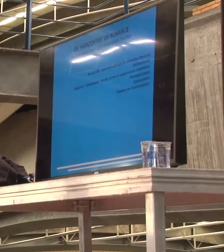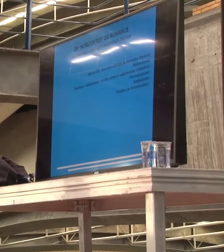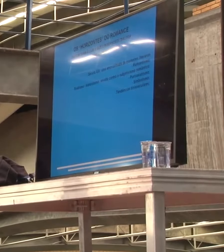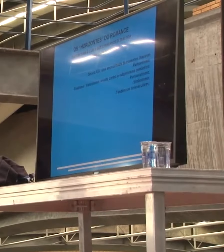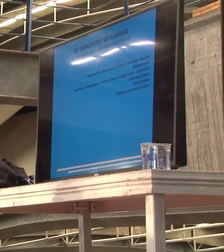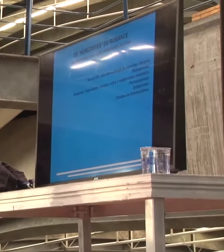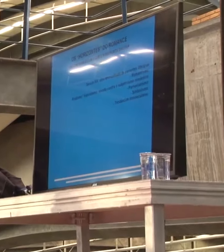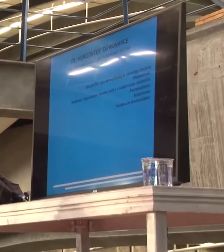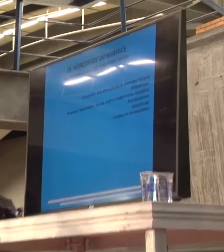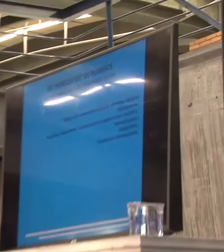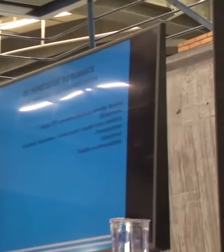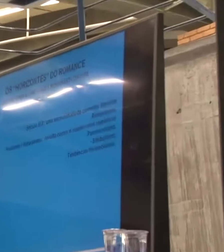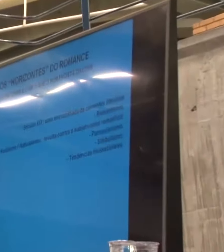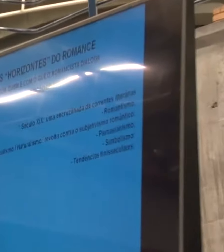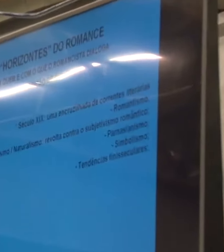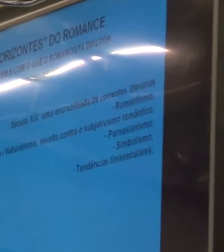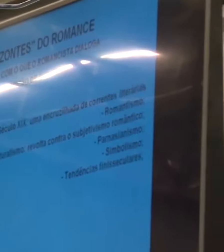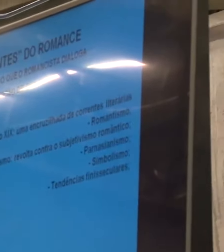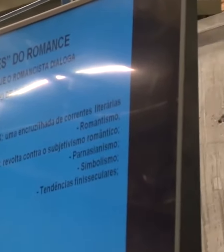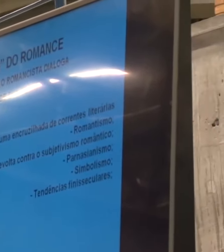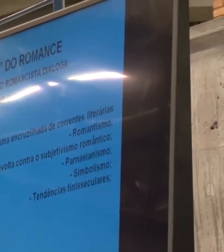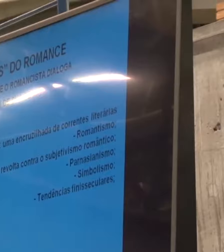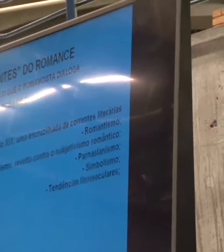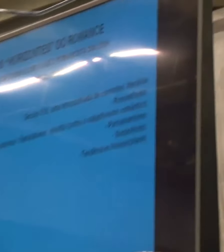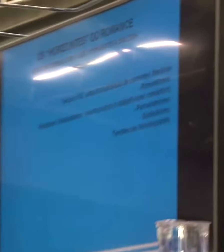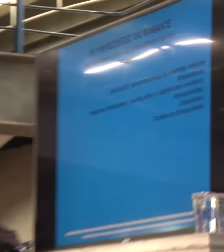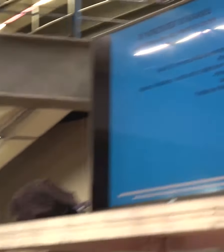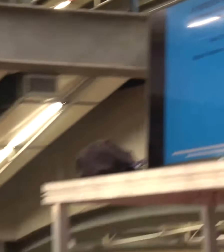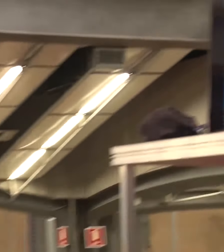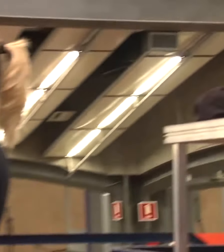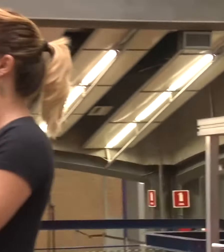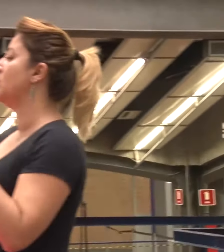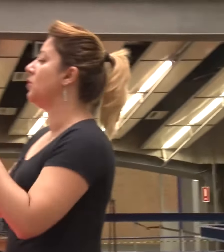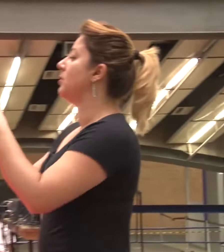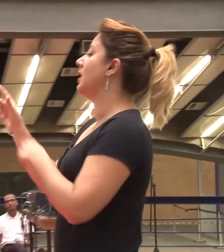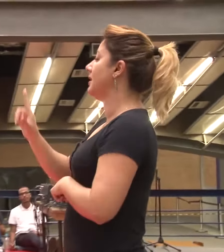Primeiro, né, século XIX, uma encruzilhada de correntes literárias.